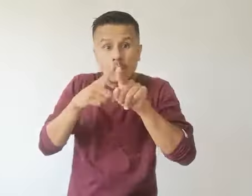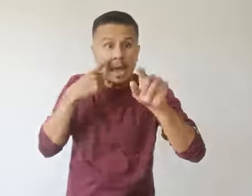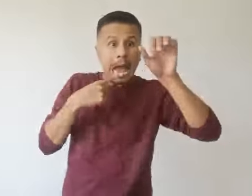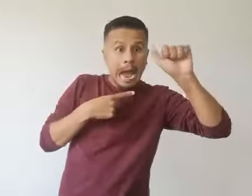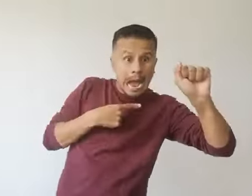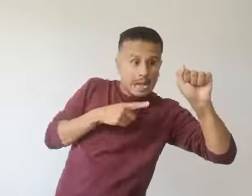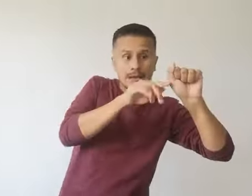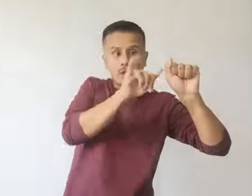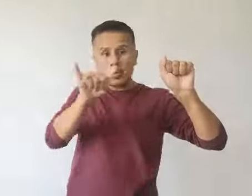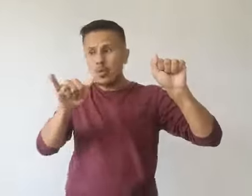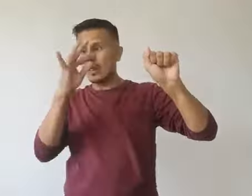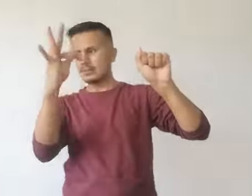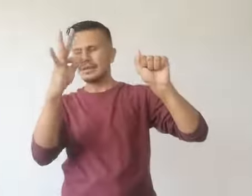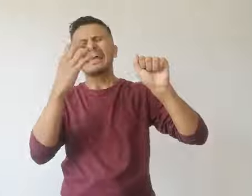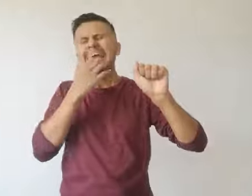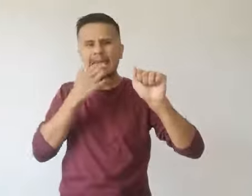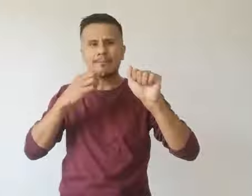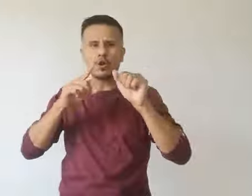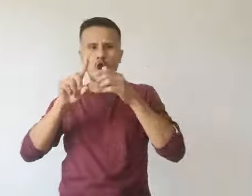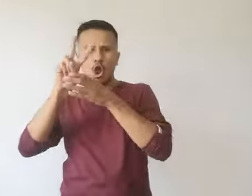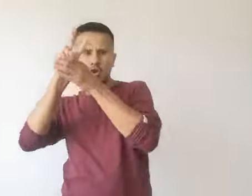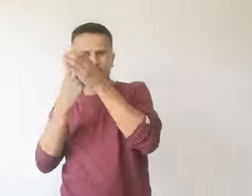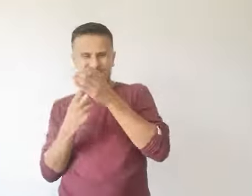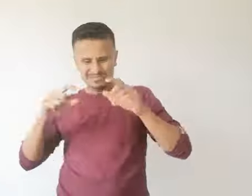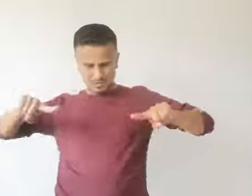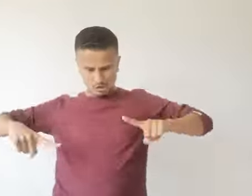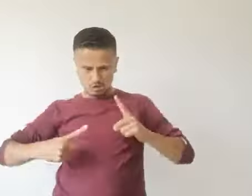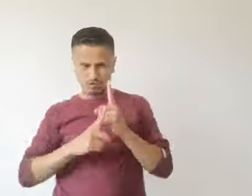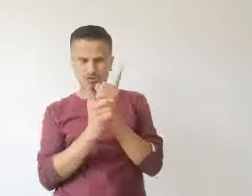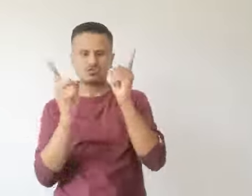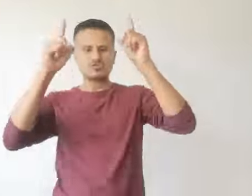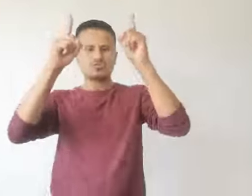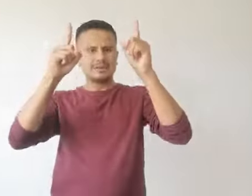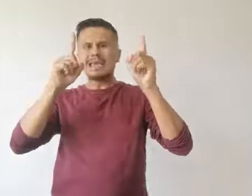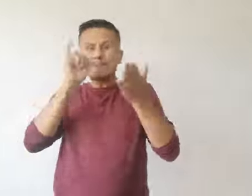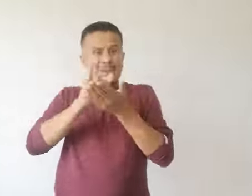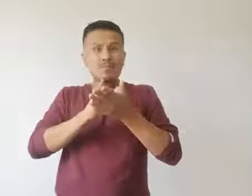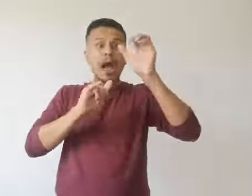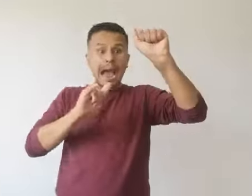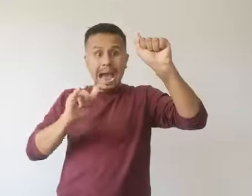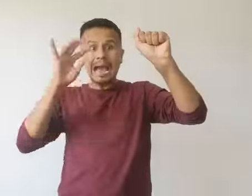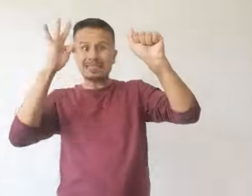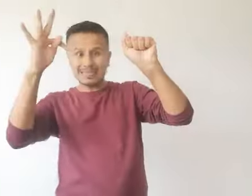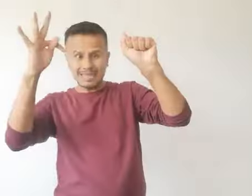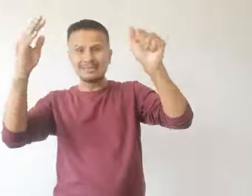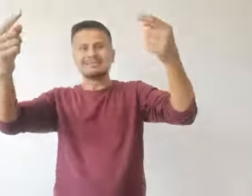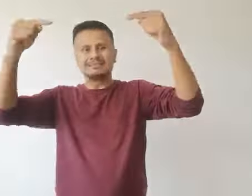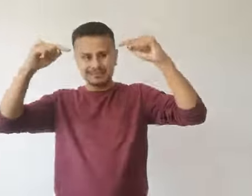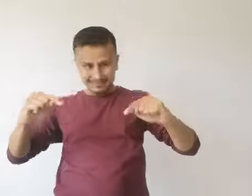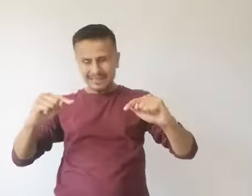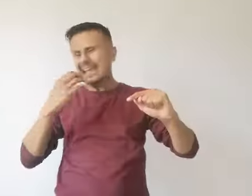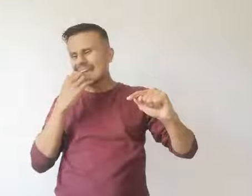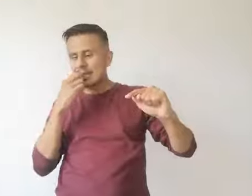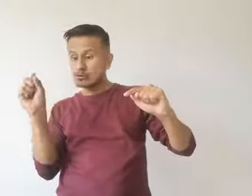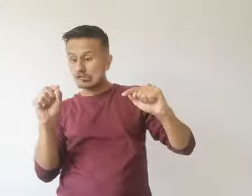si en una hebra hay una A, en la otra hebra, a la misma altura, va a haber una T. Y con el mismo razonamiento, si en una hebra hay una C, en